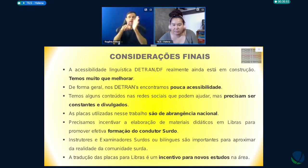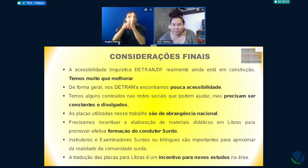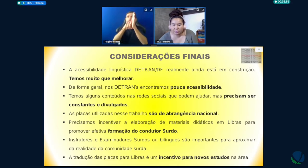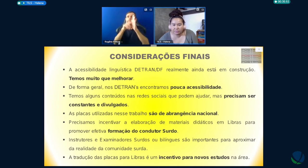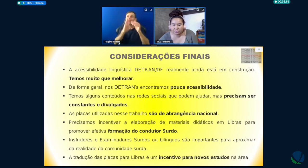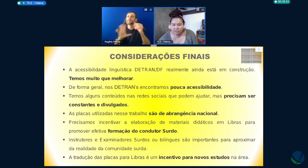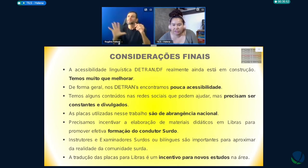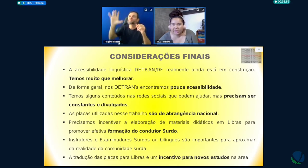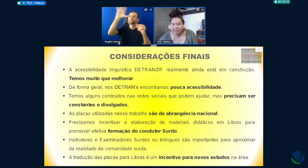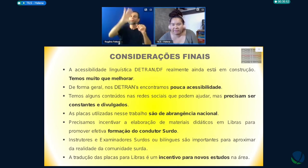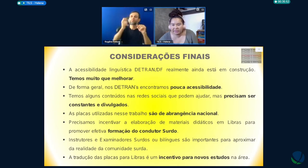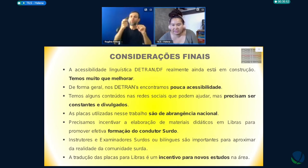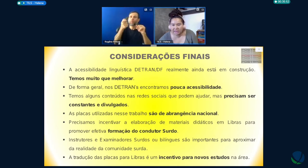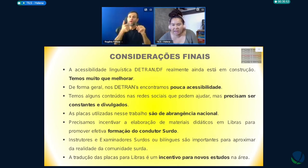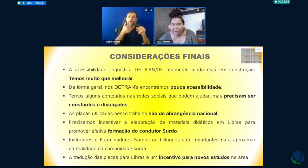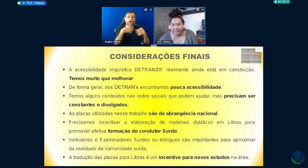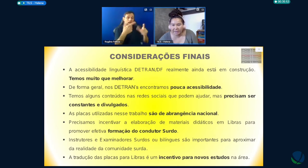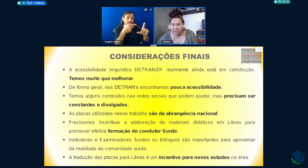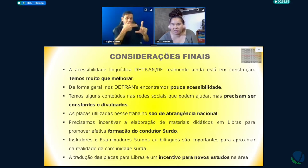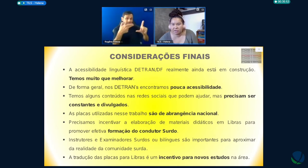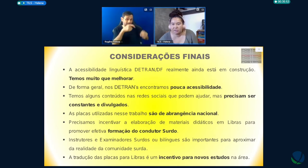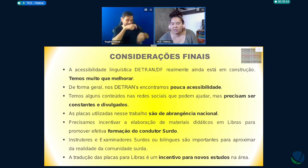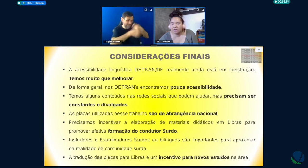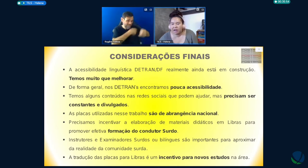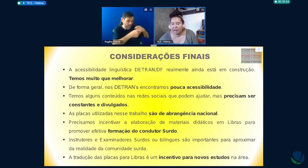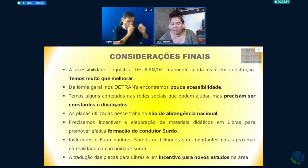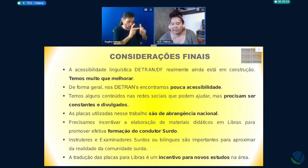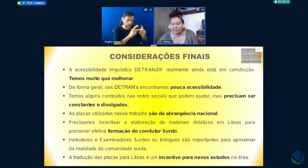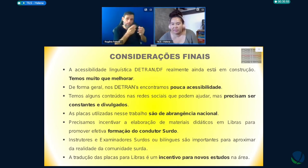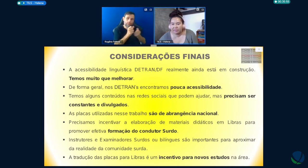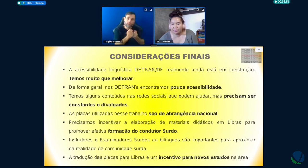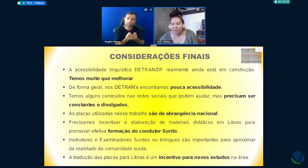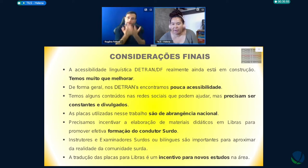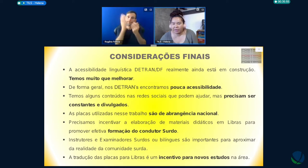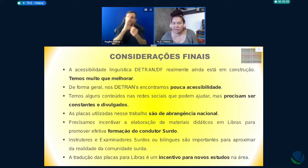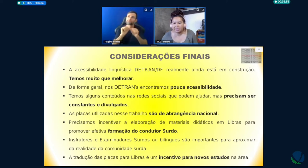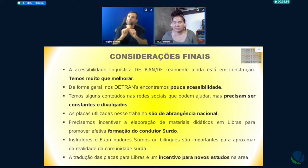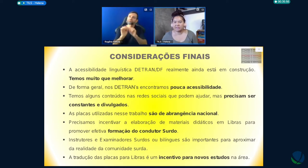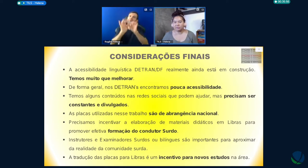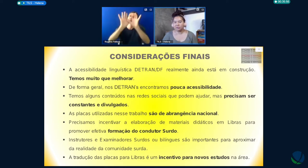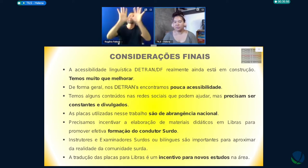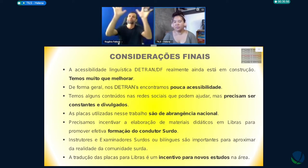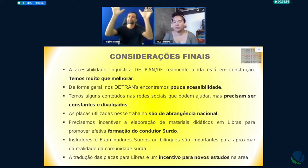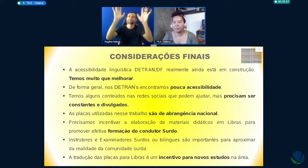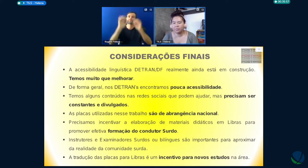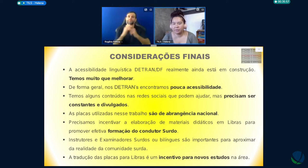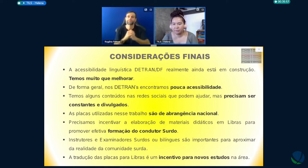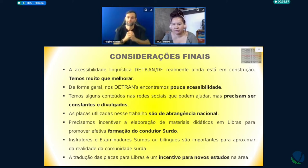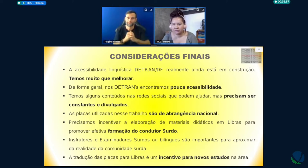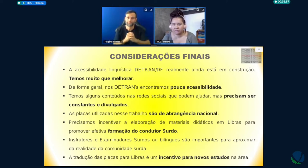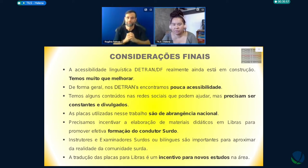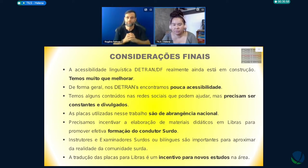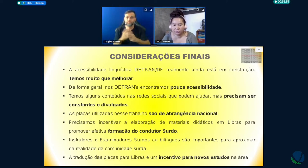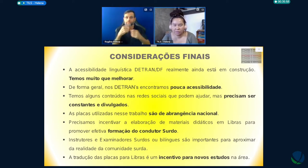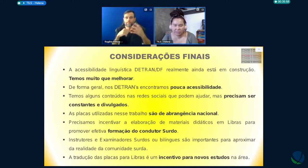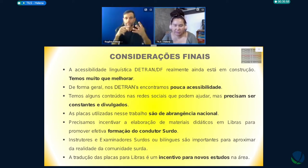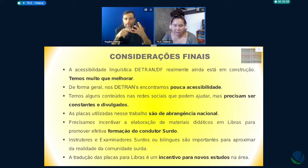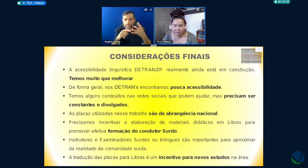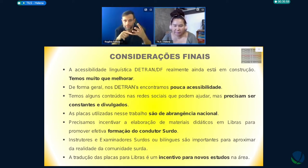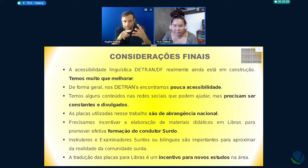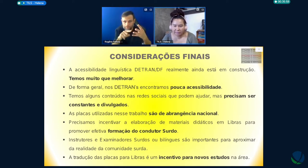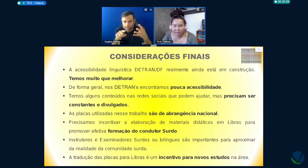Então, de relevância realmente, que alcança todo o público